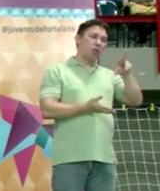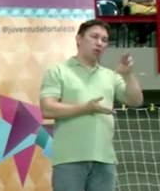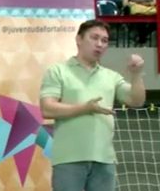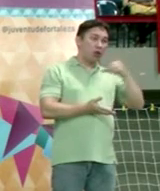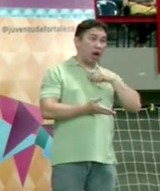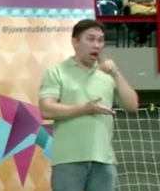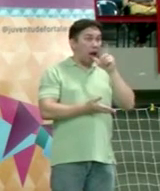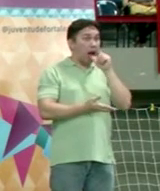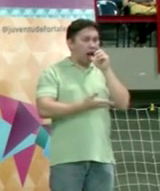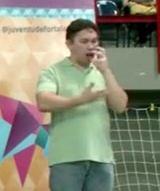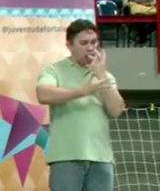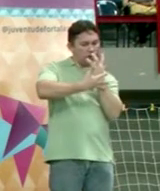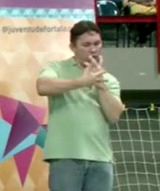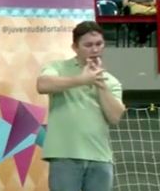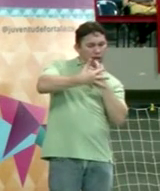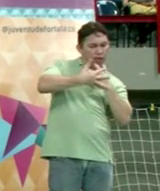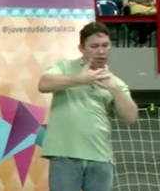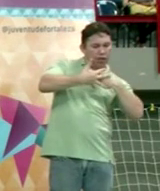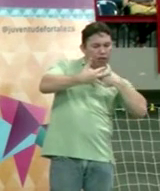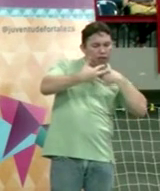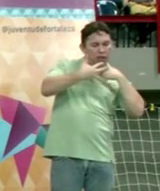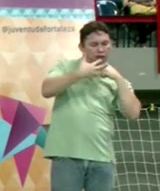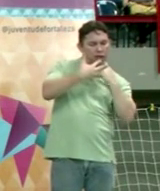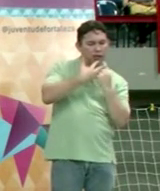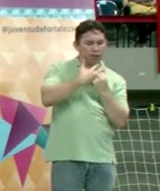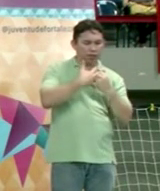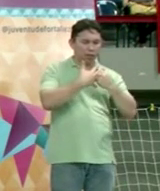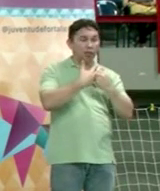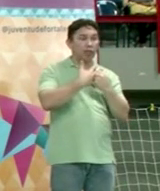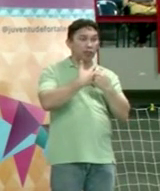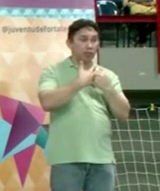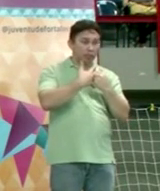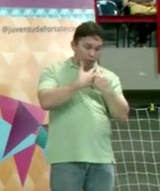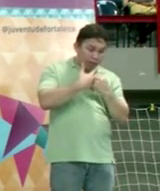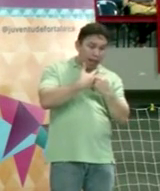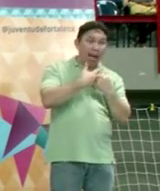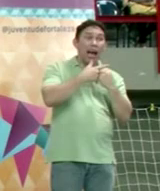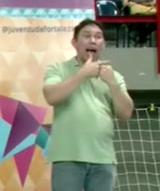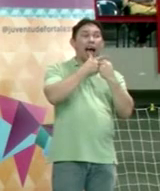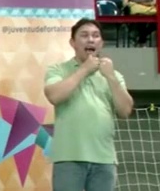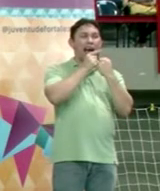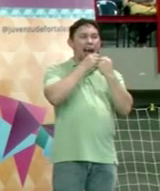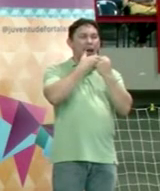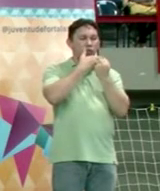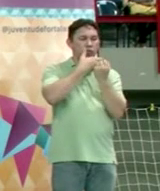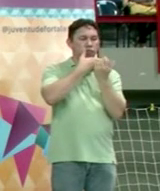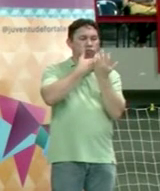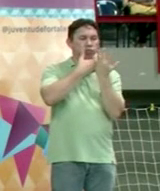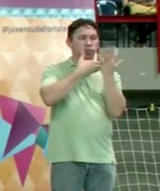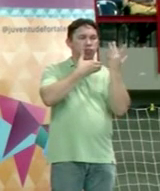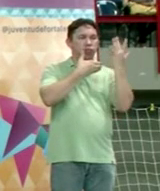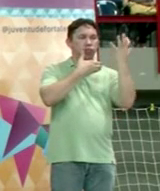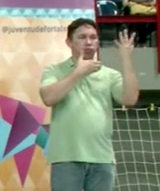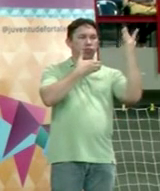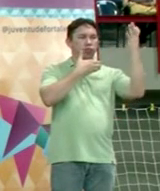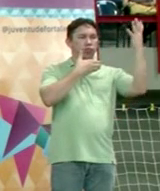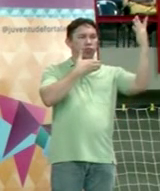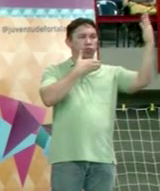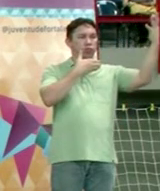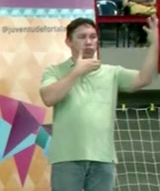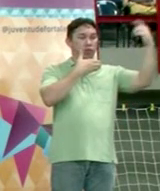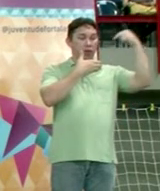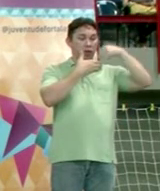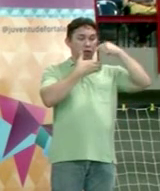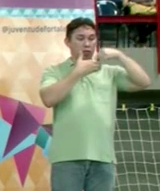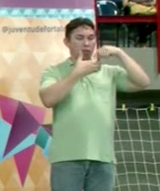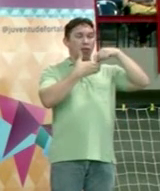água passe através dele. Parte dessa água evapora, tomando o calor